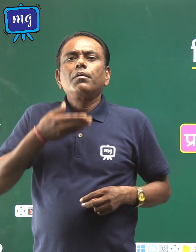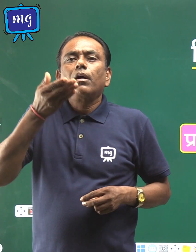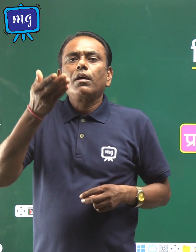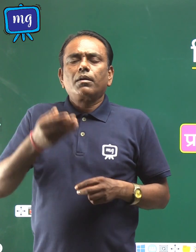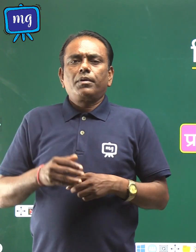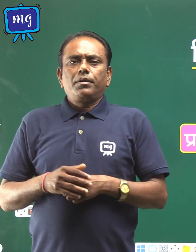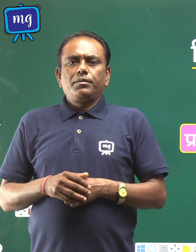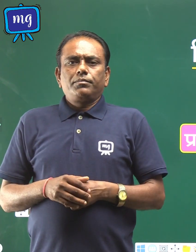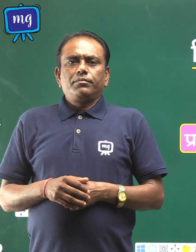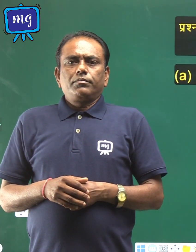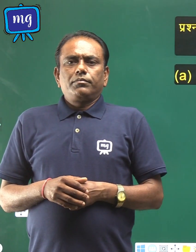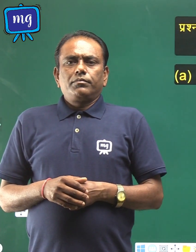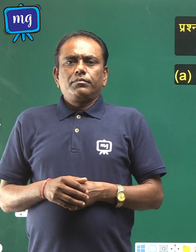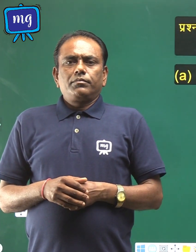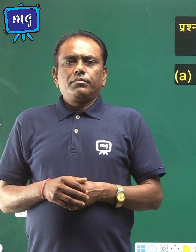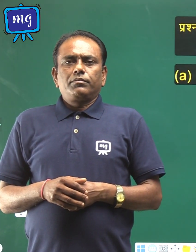पढ़ाएंगे।